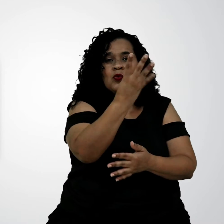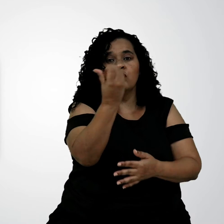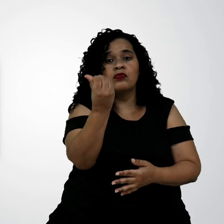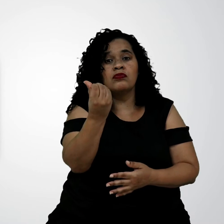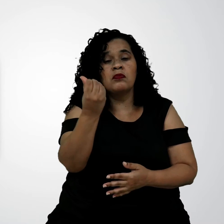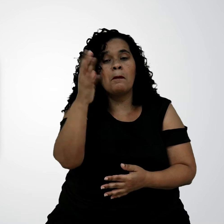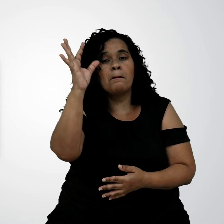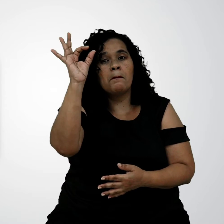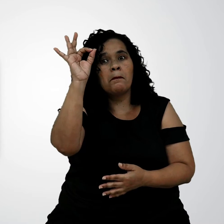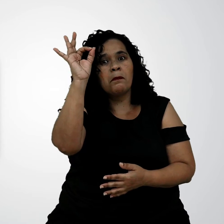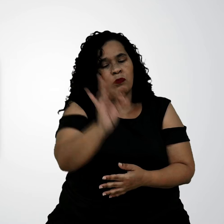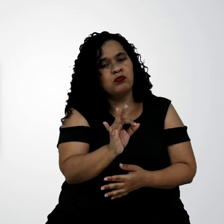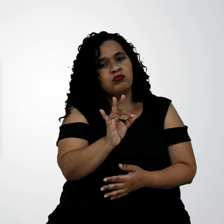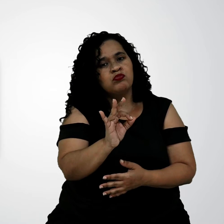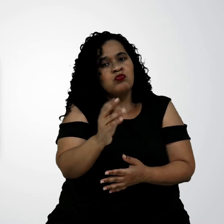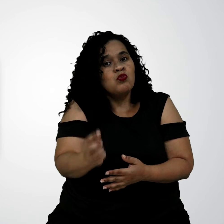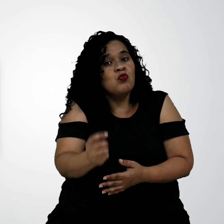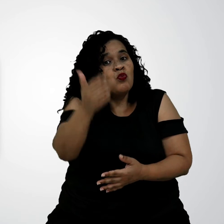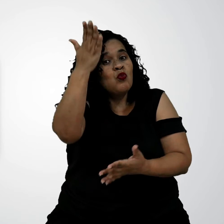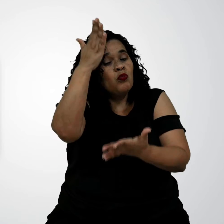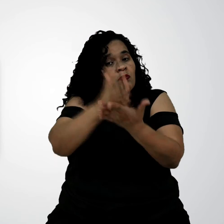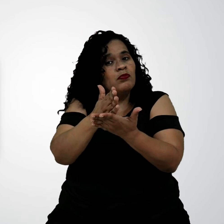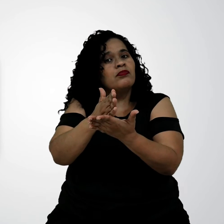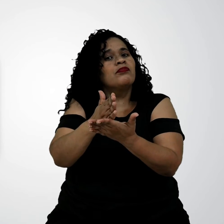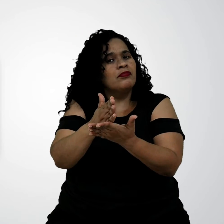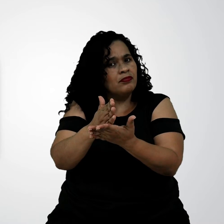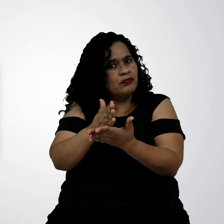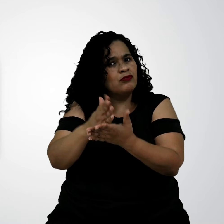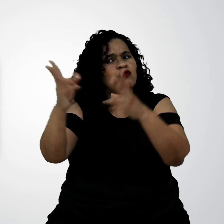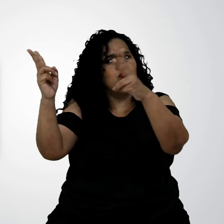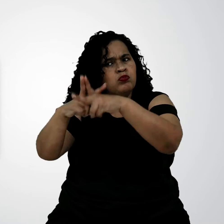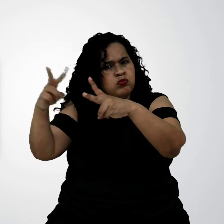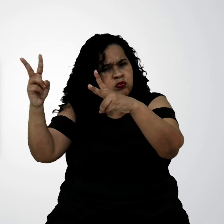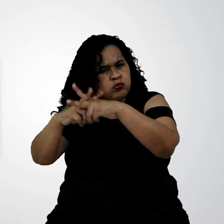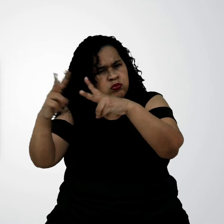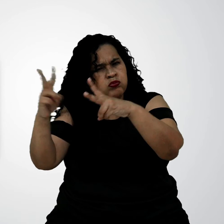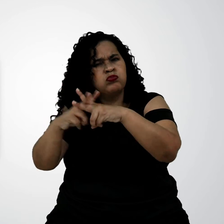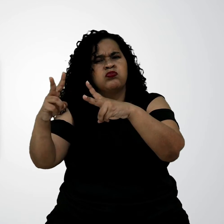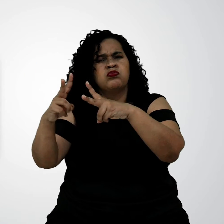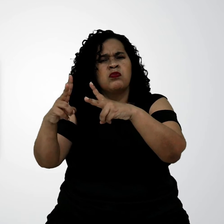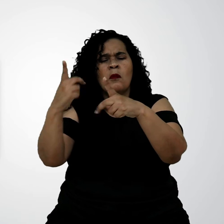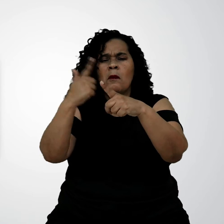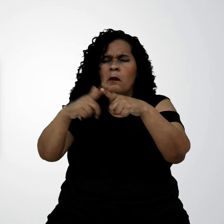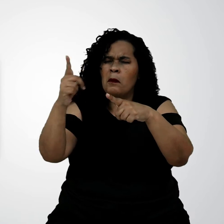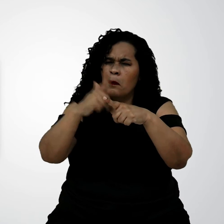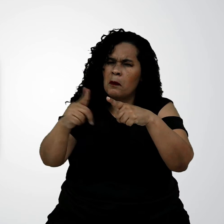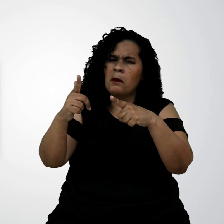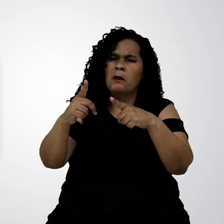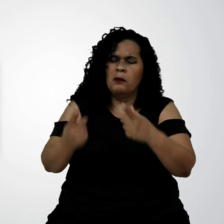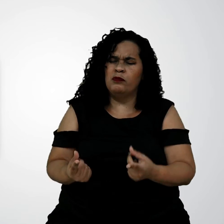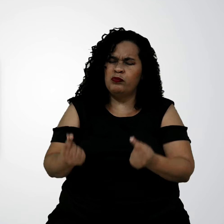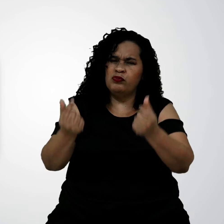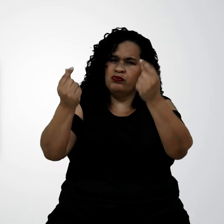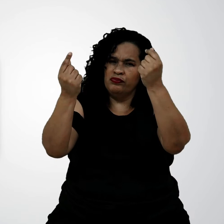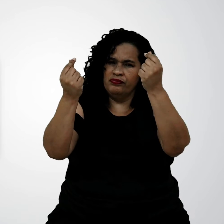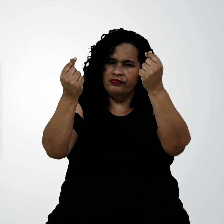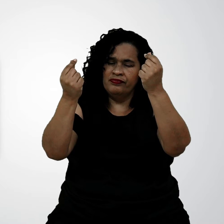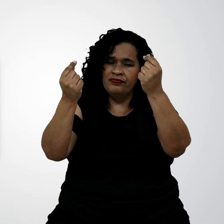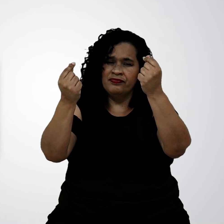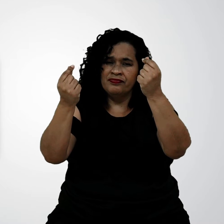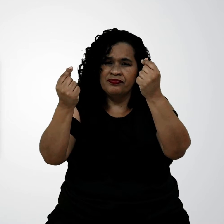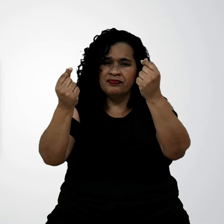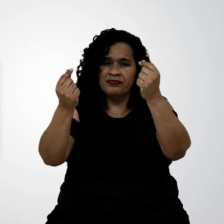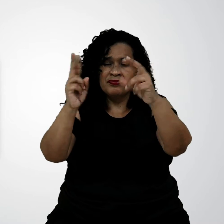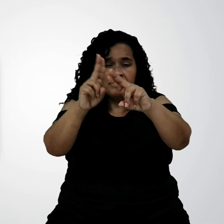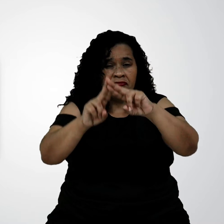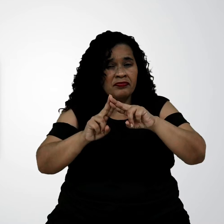casais brigam por problemas financeiros. E olha esse dado aqui ainda mais alarmante. O dinheiro é o segundo